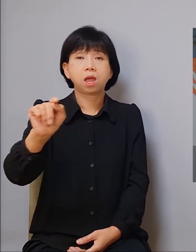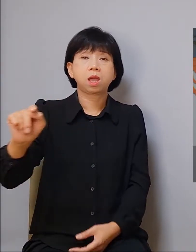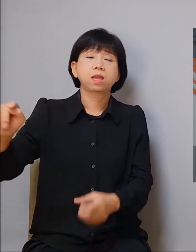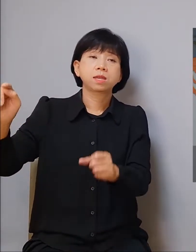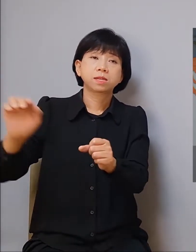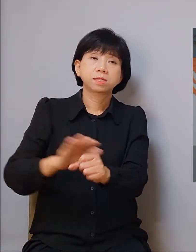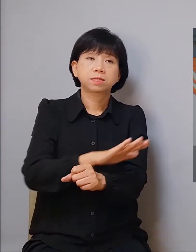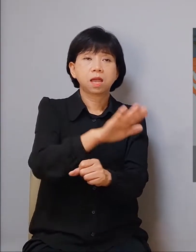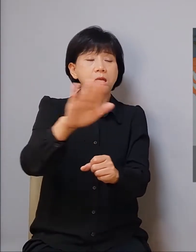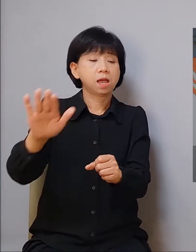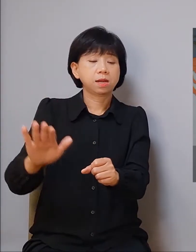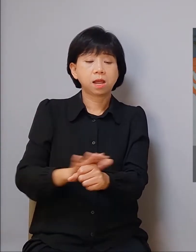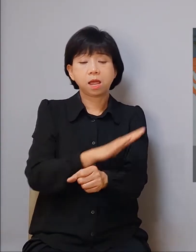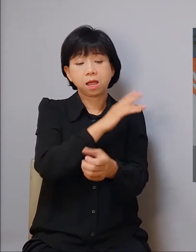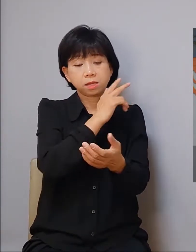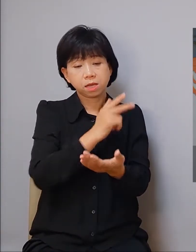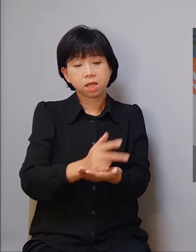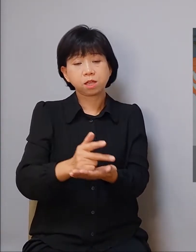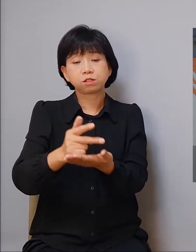보라.